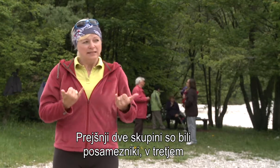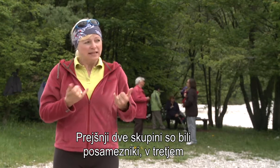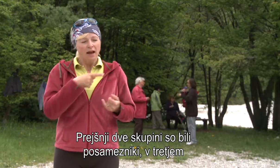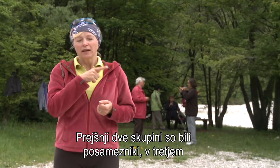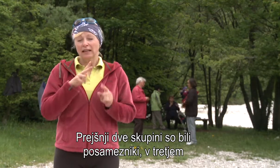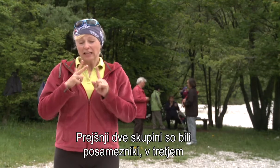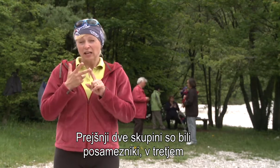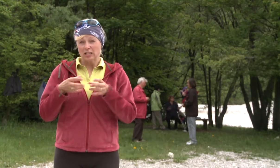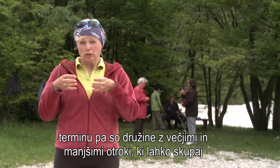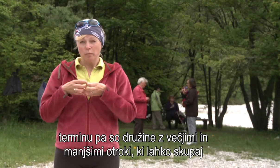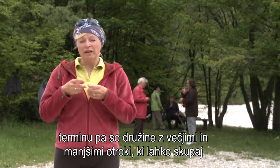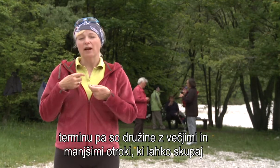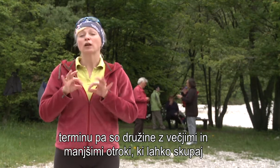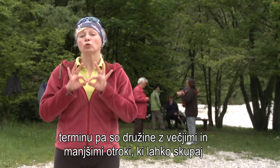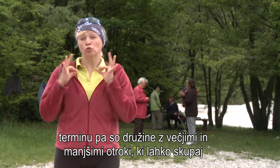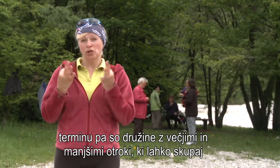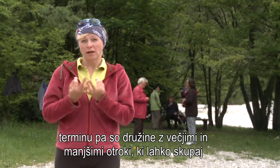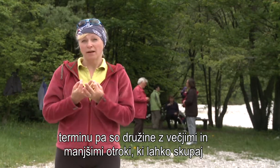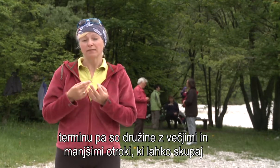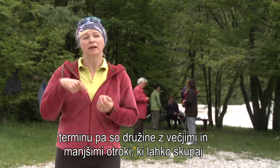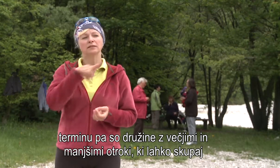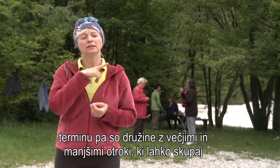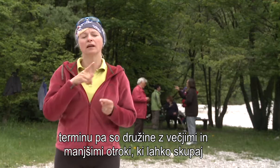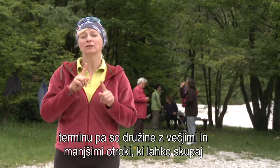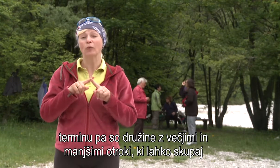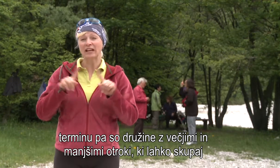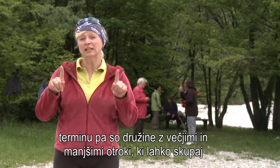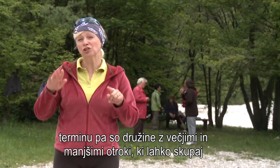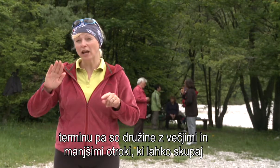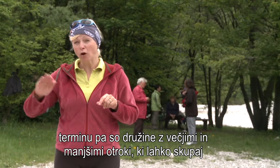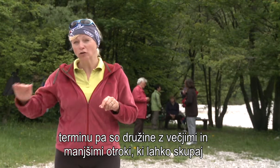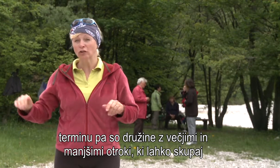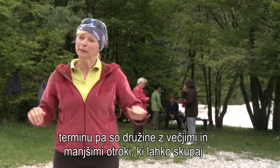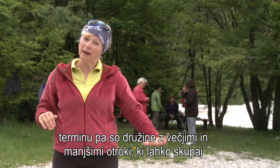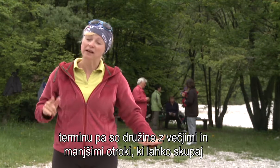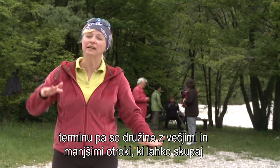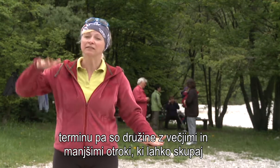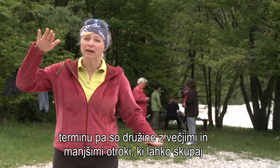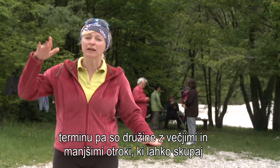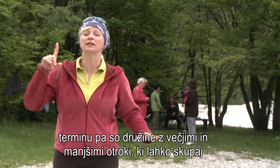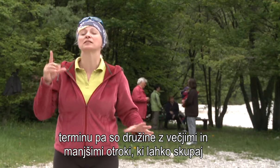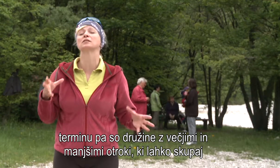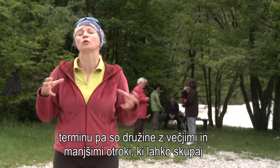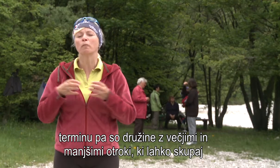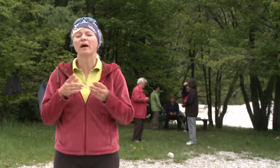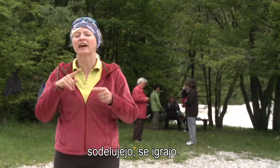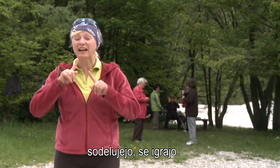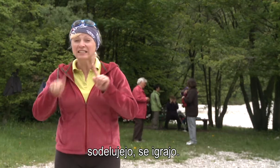Ta je tretja skupina, je družina. So različne otroci, mali igralci, pa je